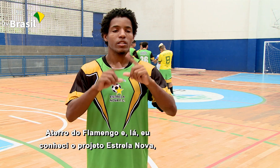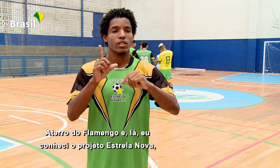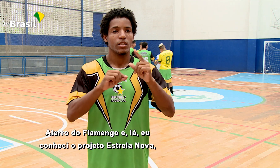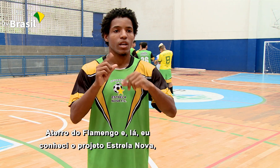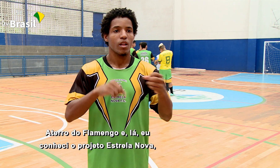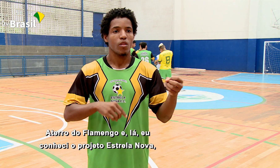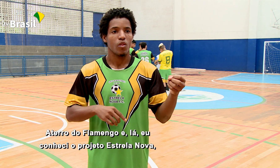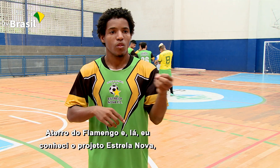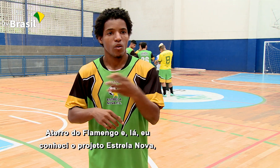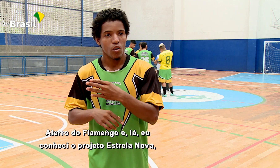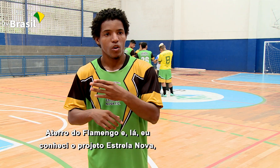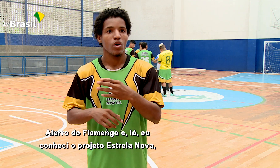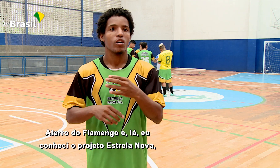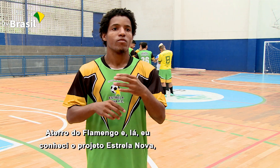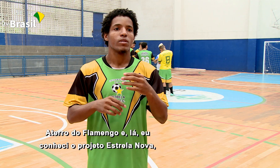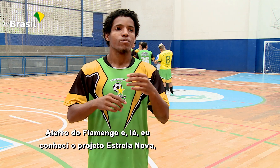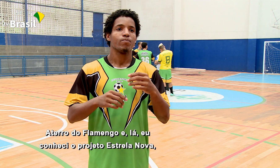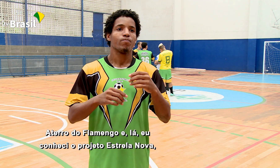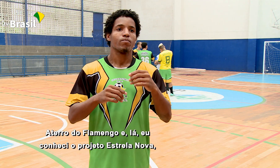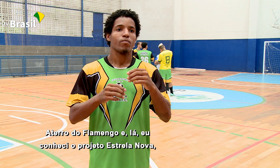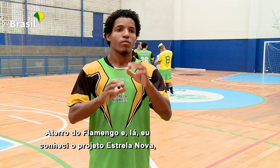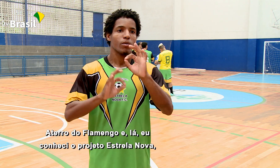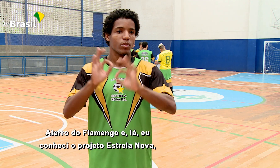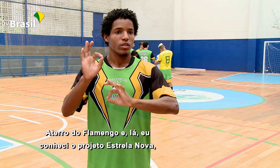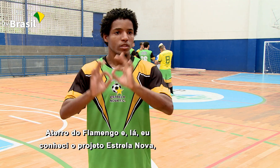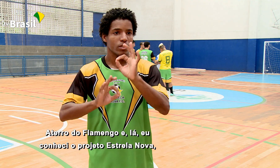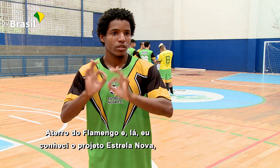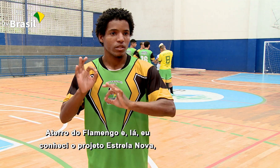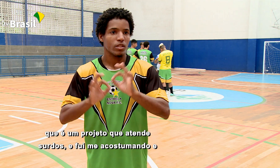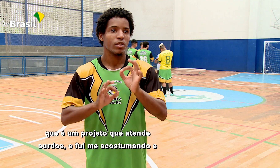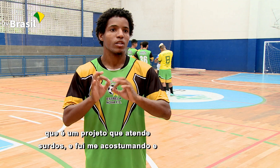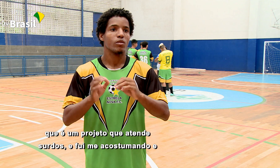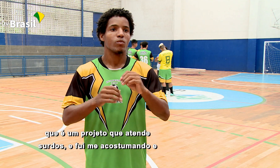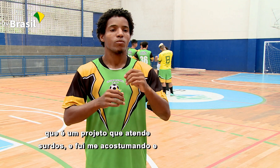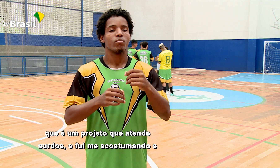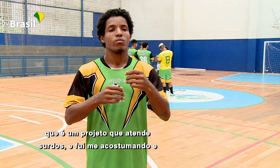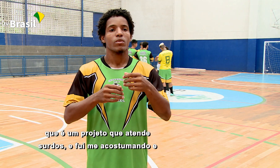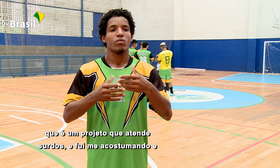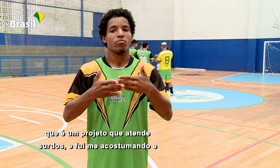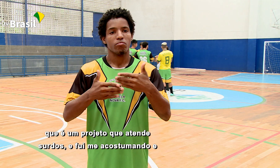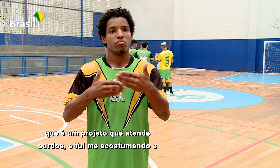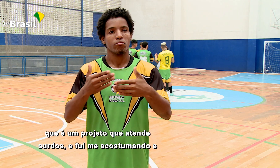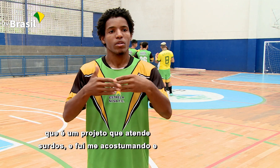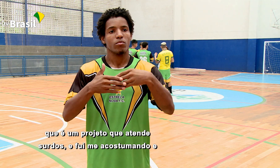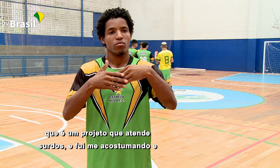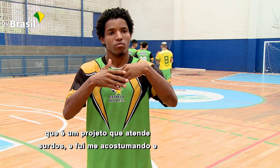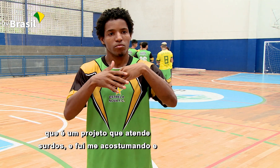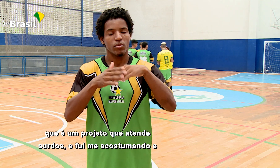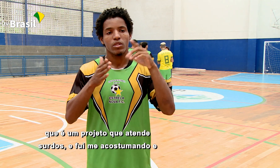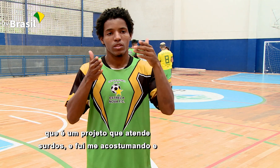eu conheci o projeto Estrela Nova, que é um projeto que atende surdos.